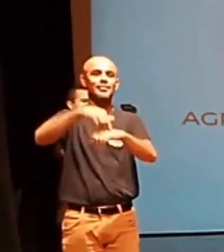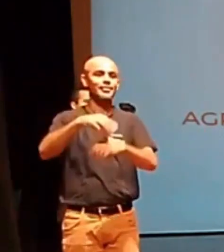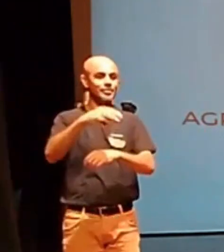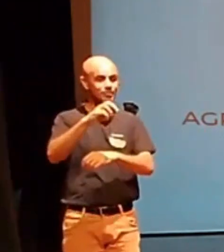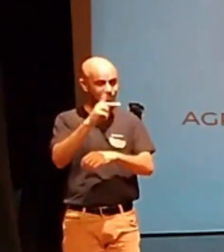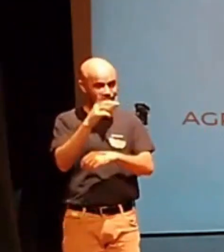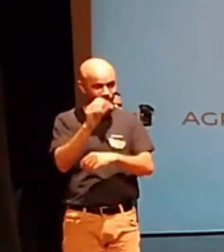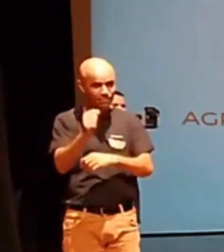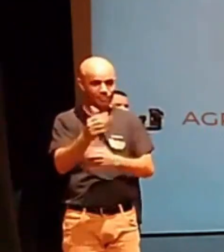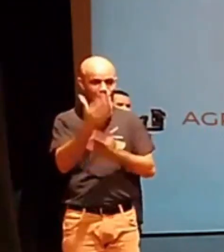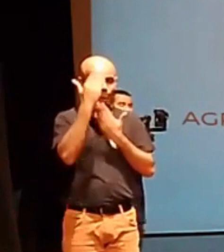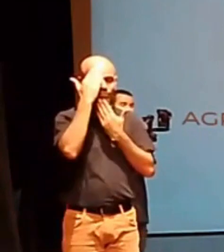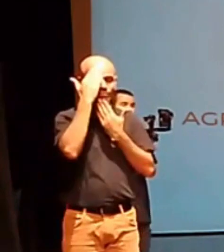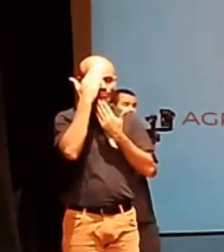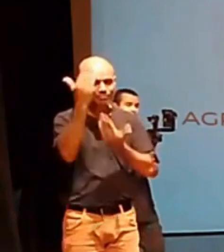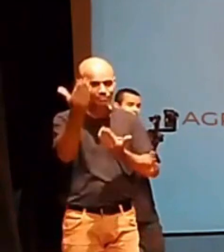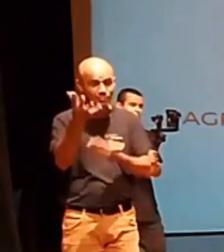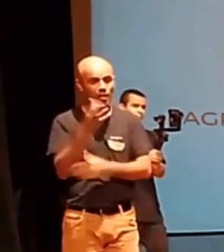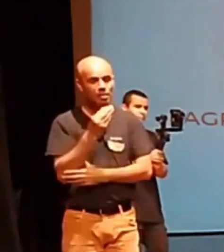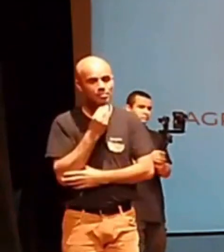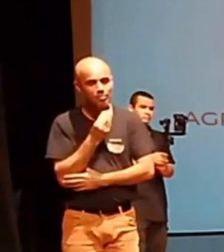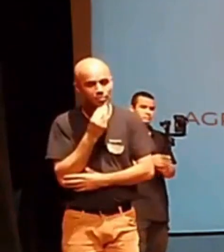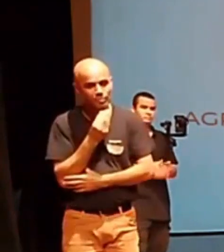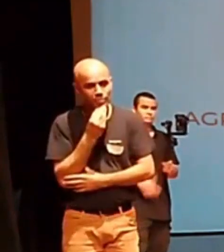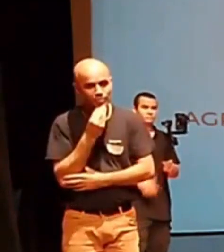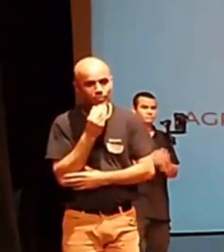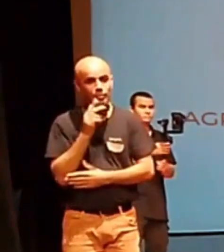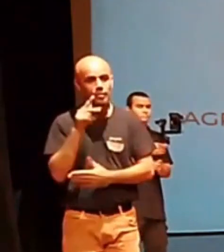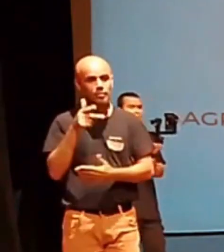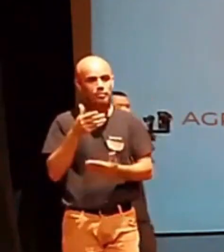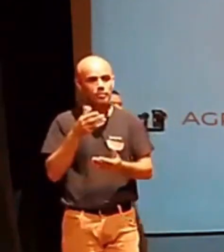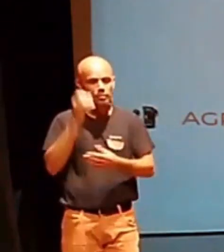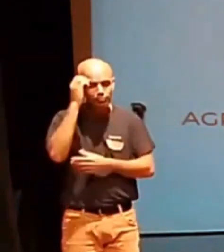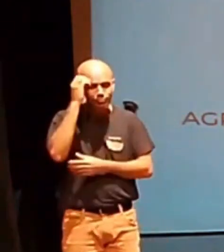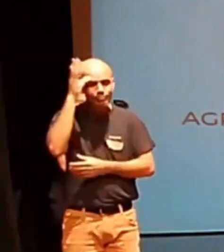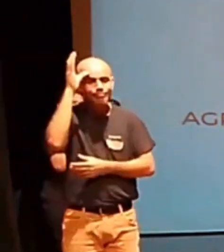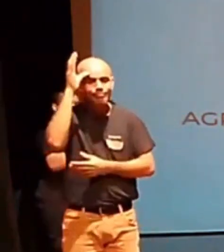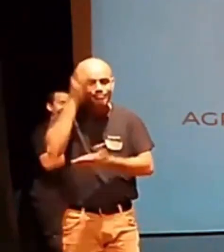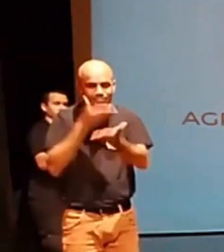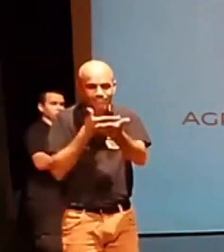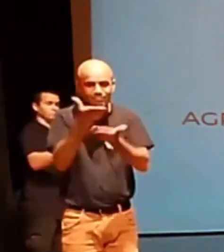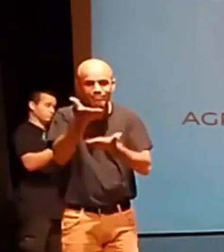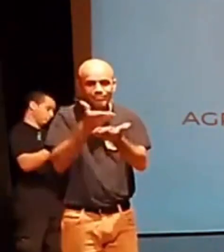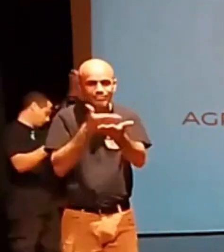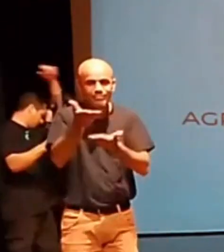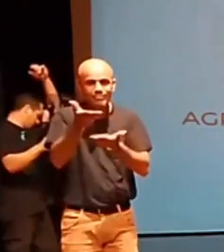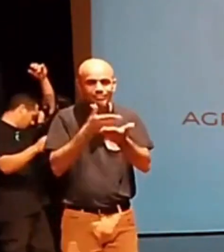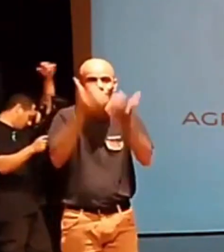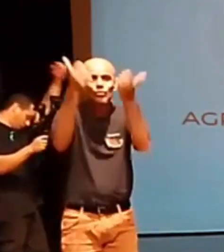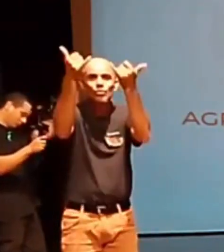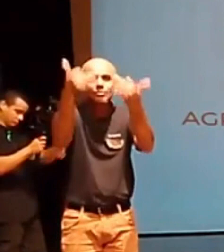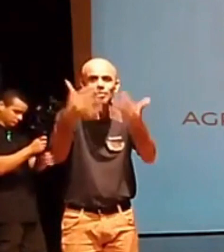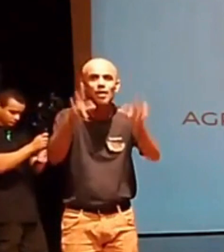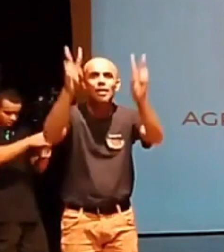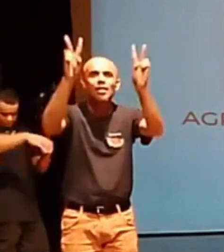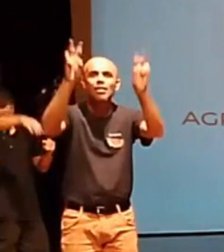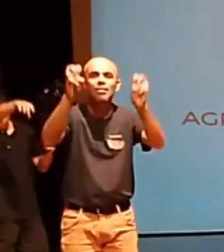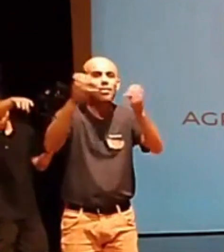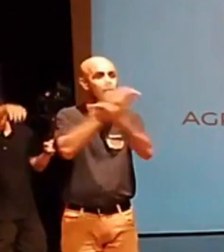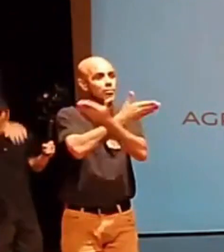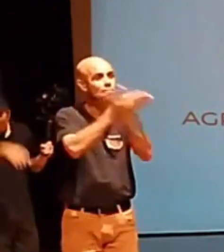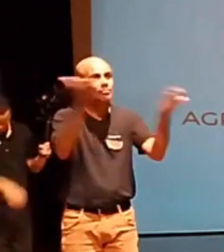Michele, muito obrigada pela oportunidade de dividir o meu conhecimento e poder falar sobre esse assunto para as